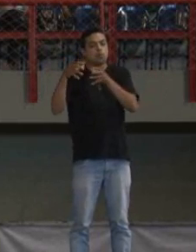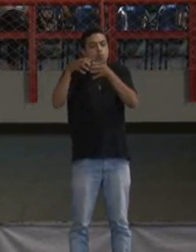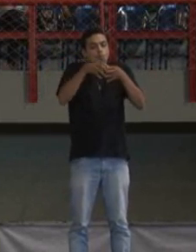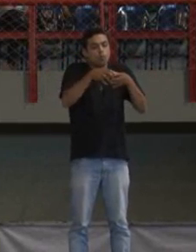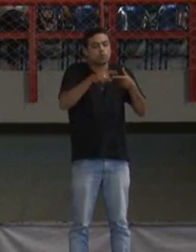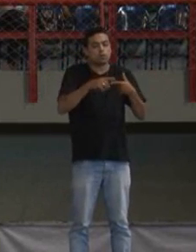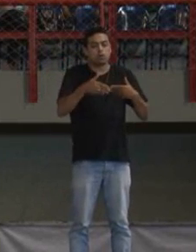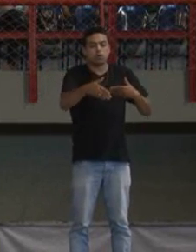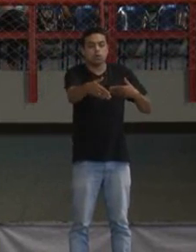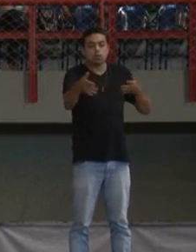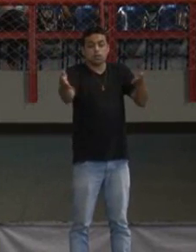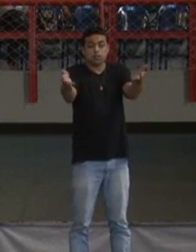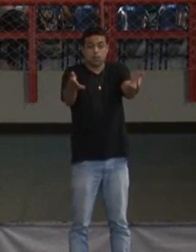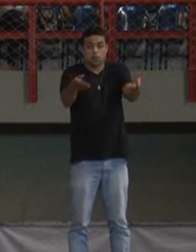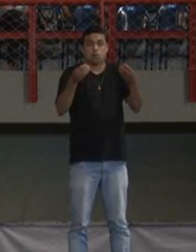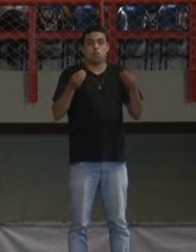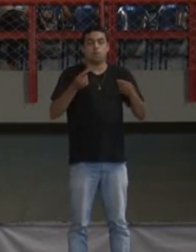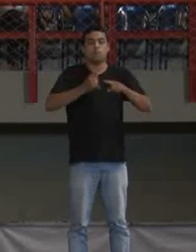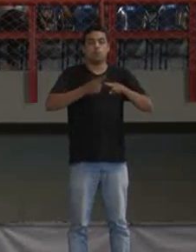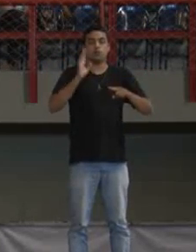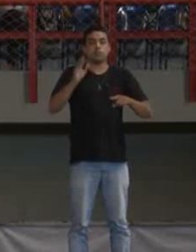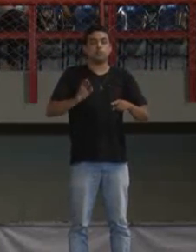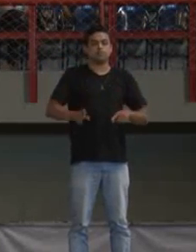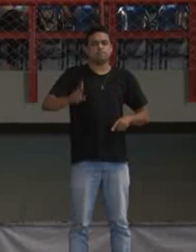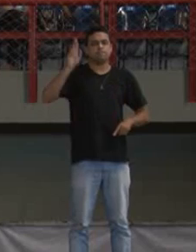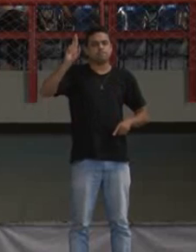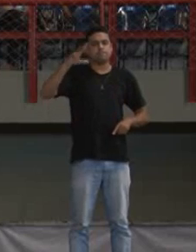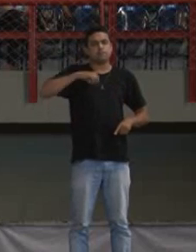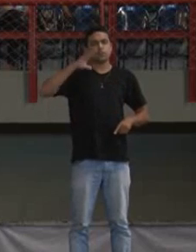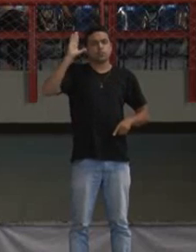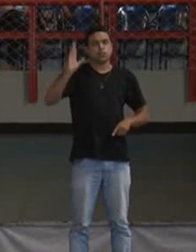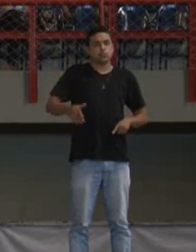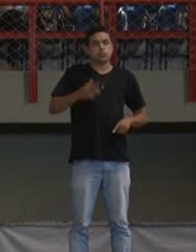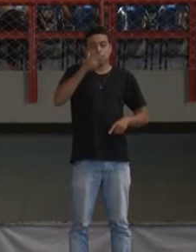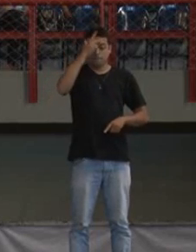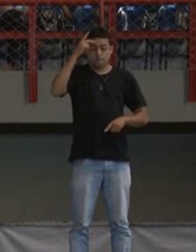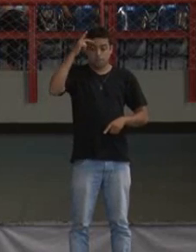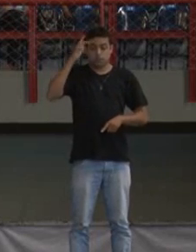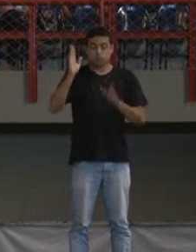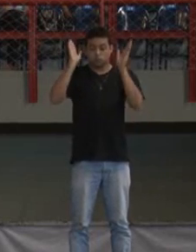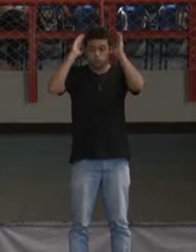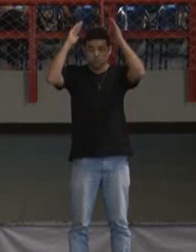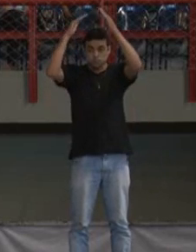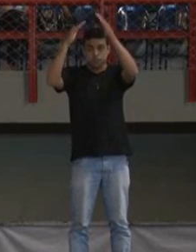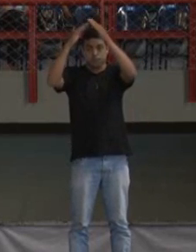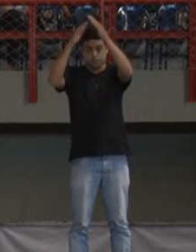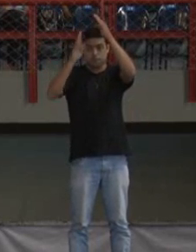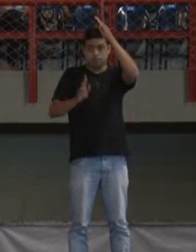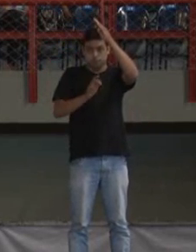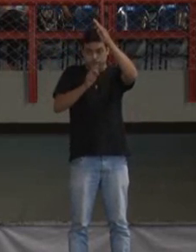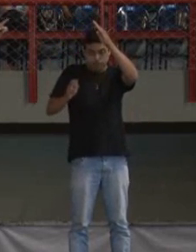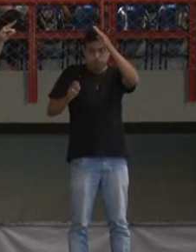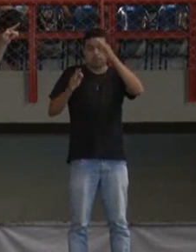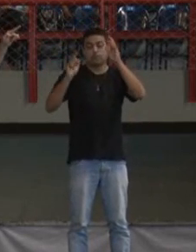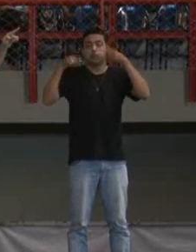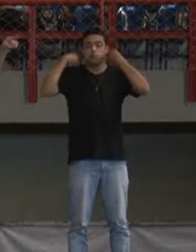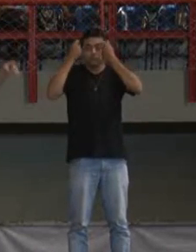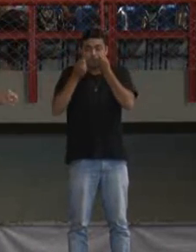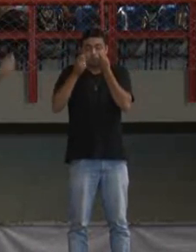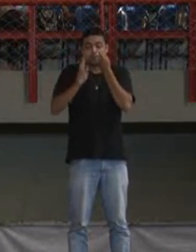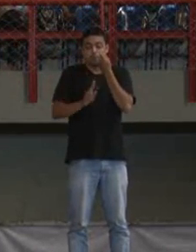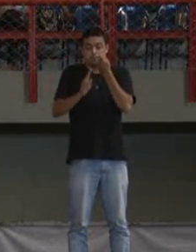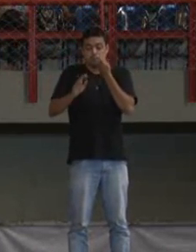Jesus agora? O papel desempenhado pelos jesuítas naquele tempo e o papel